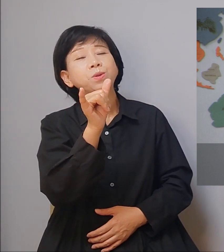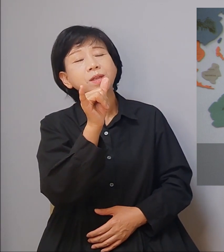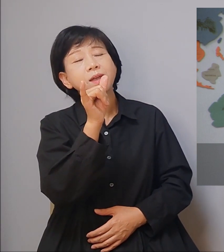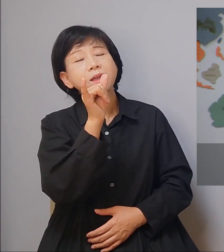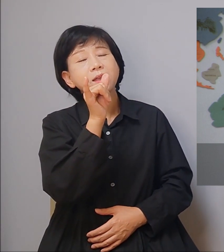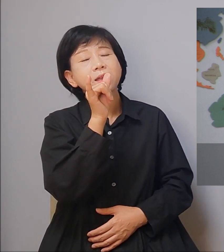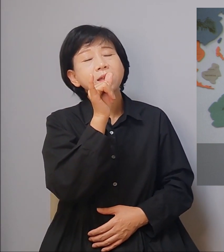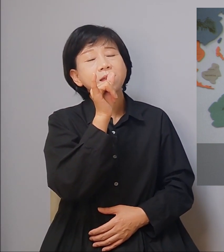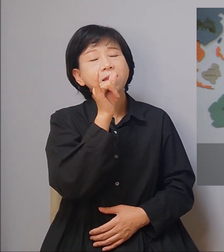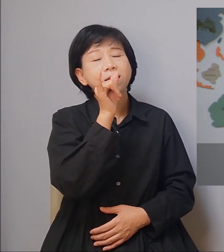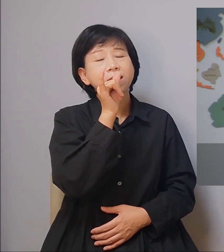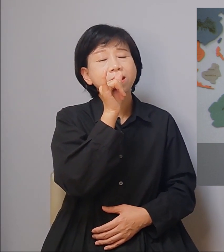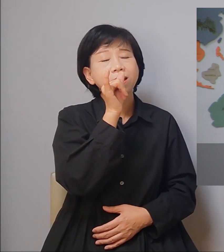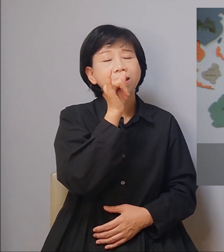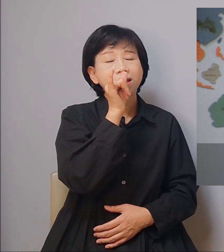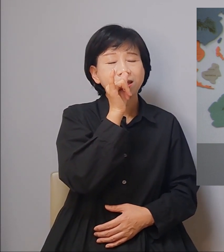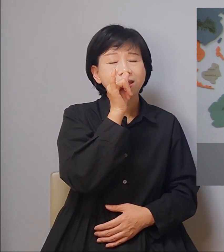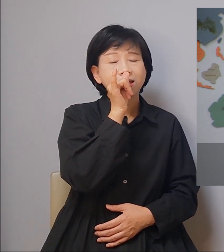있도다.